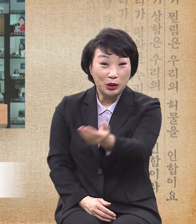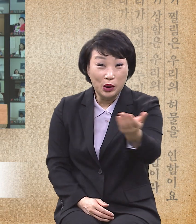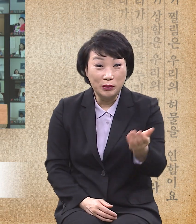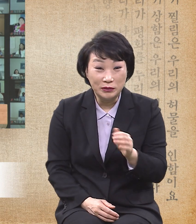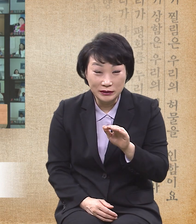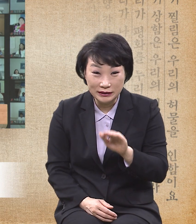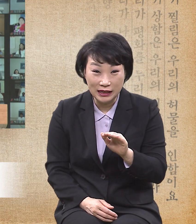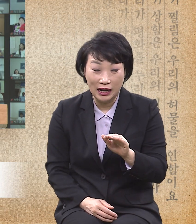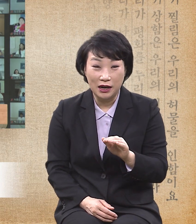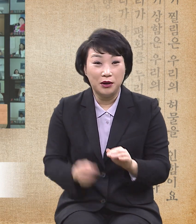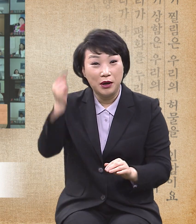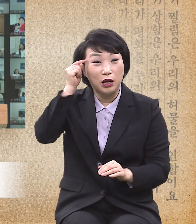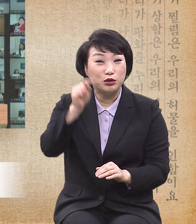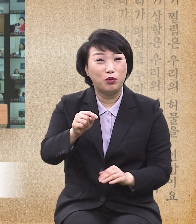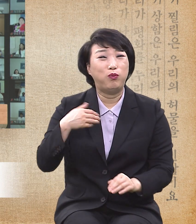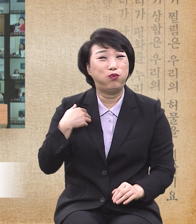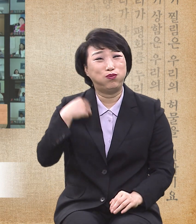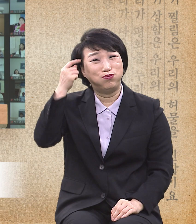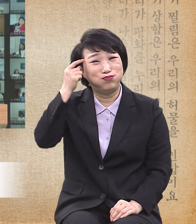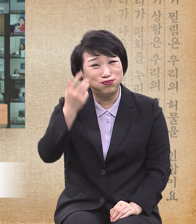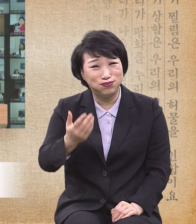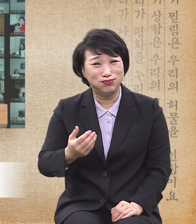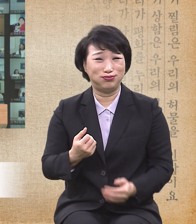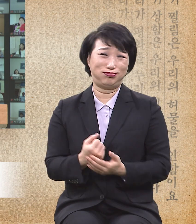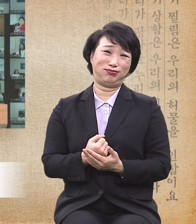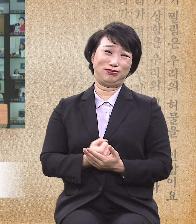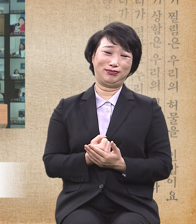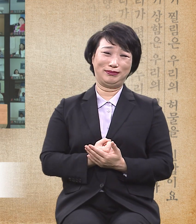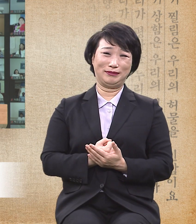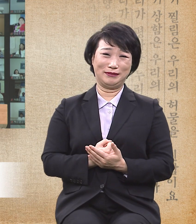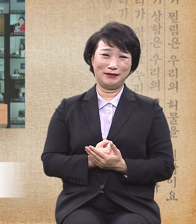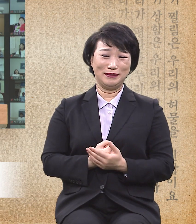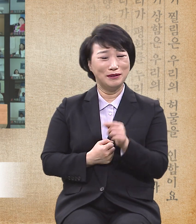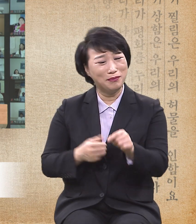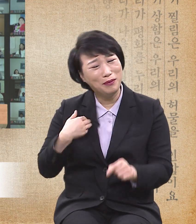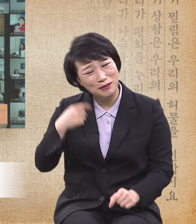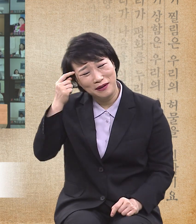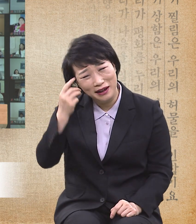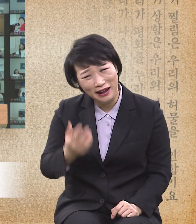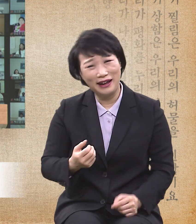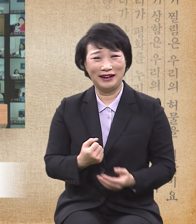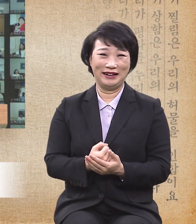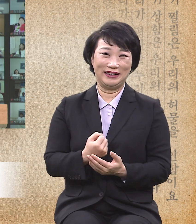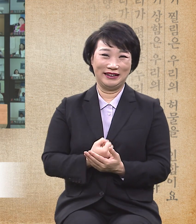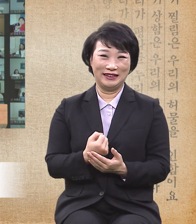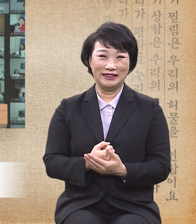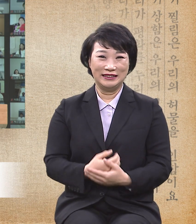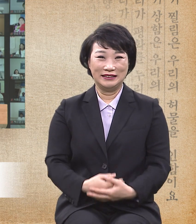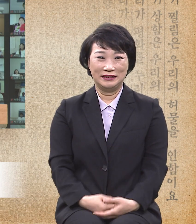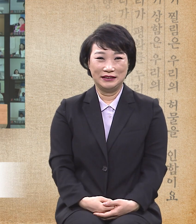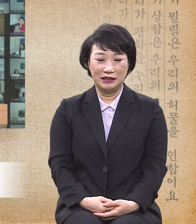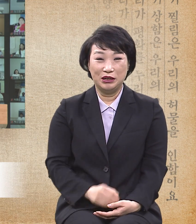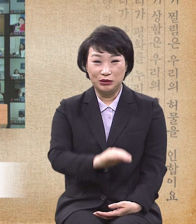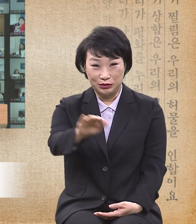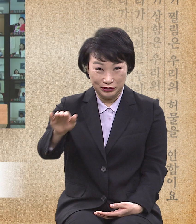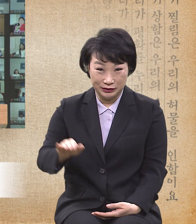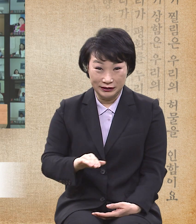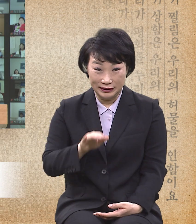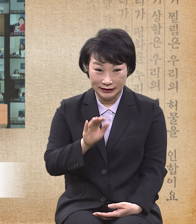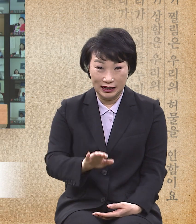여러분들이 왜 그걸 모를까? 왜 그걸 모를까? 우리는